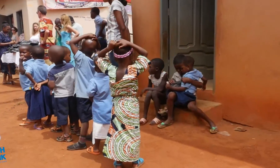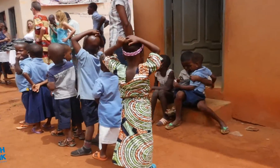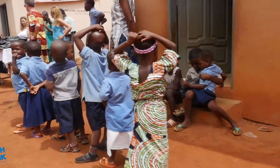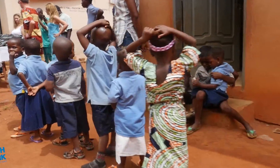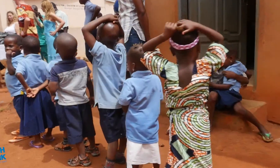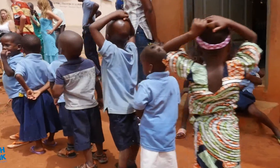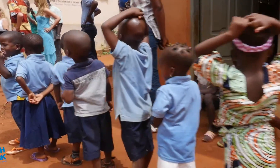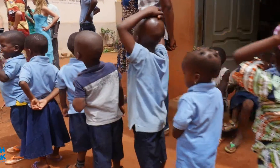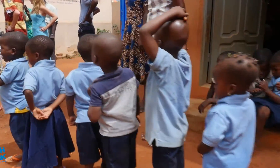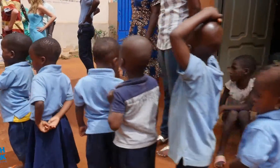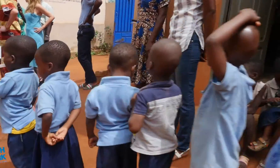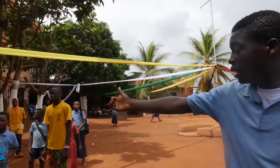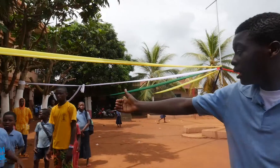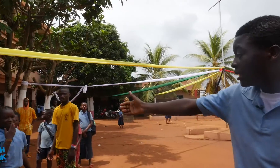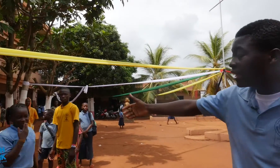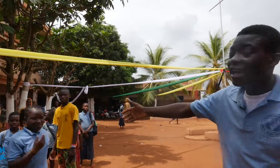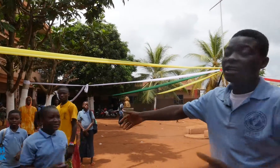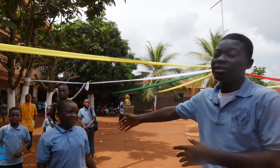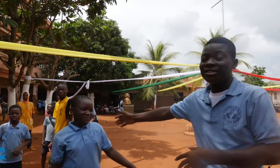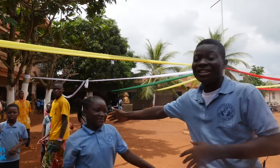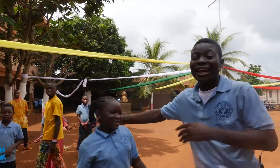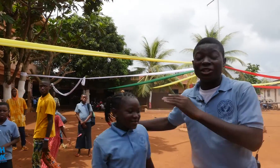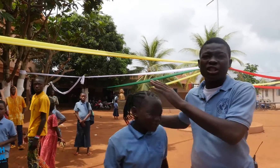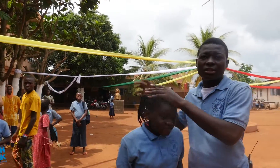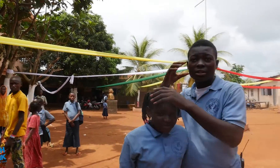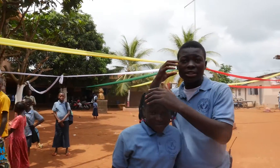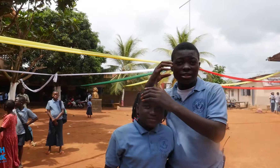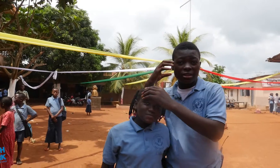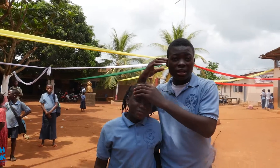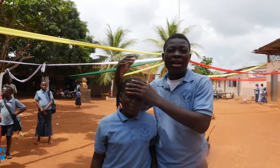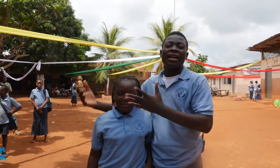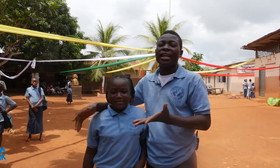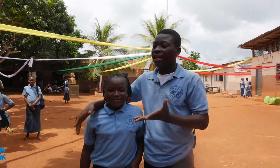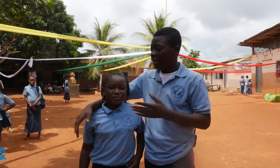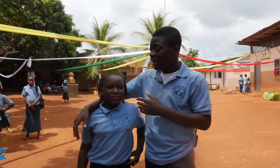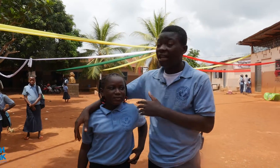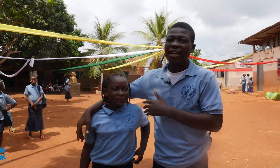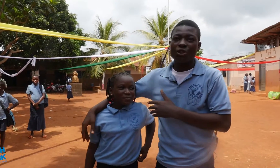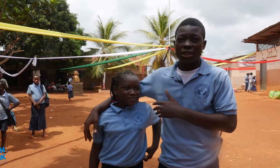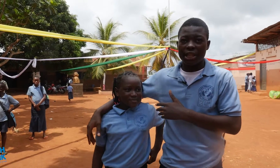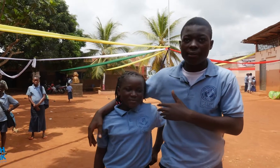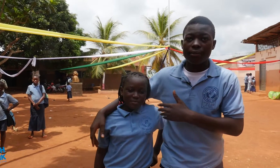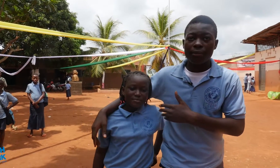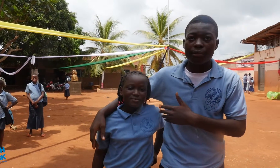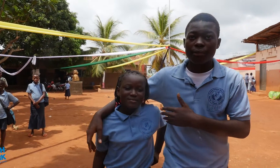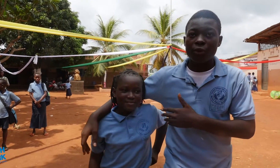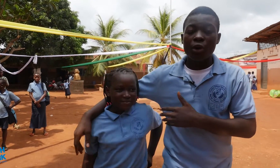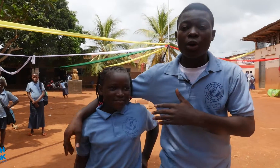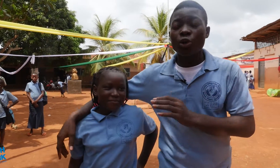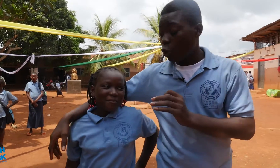Shurita, qui, elle, est une entendante et elle est en classe de 5e. Depuis